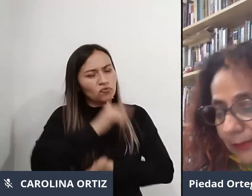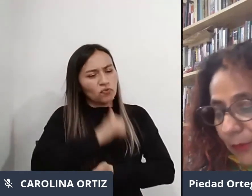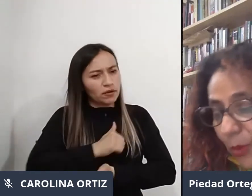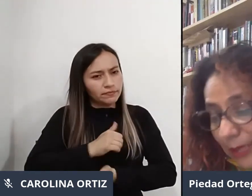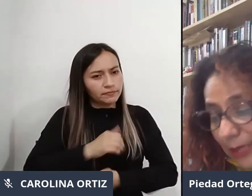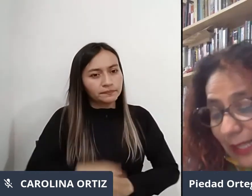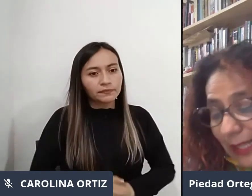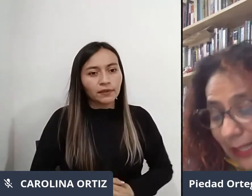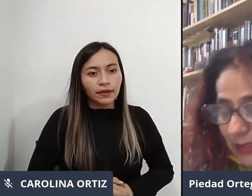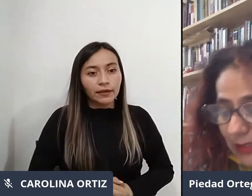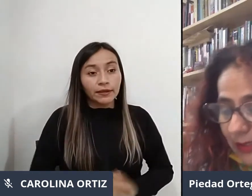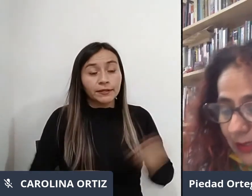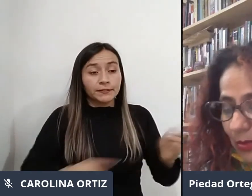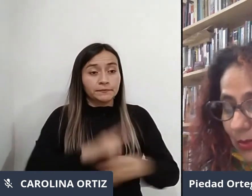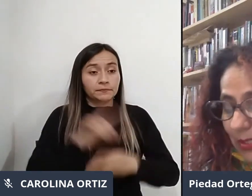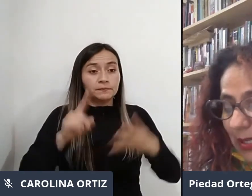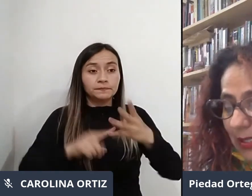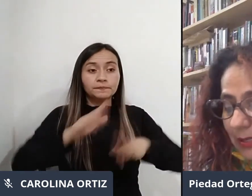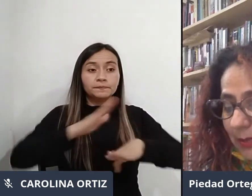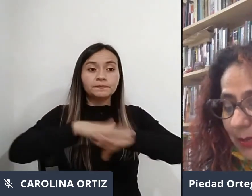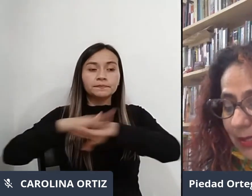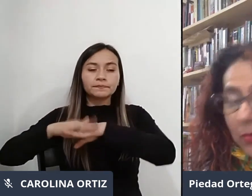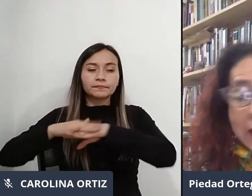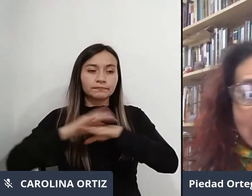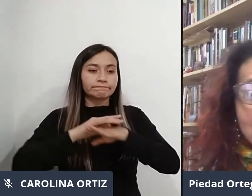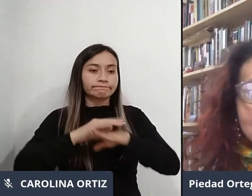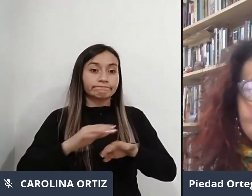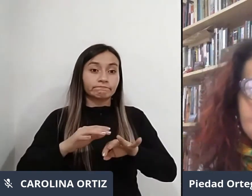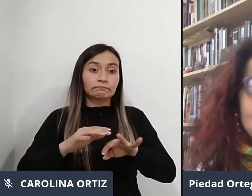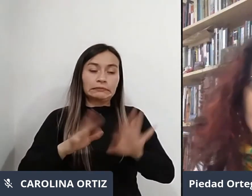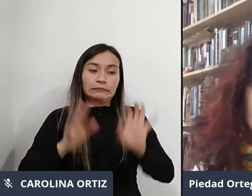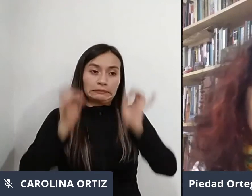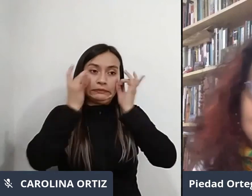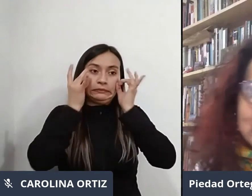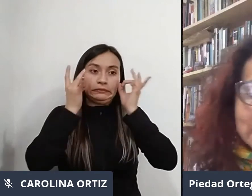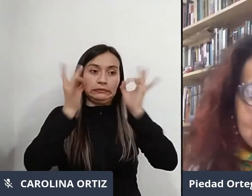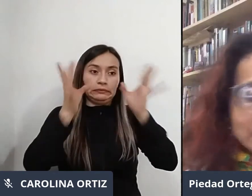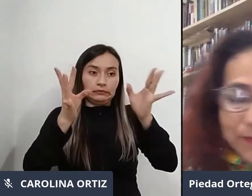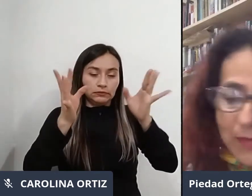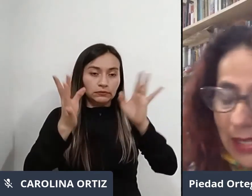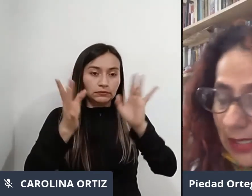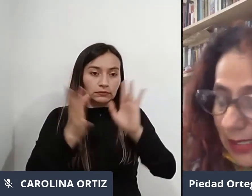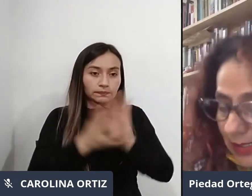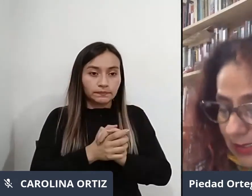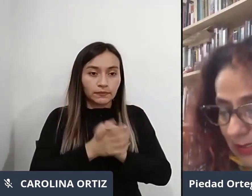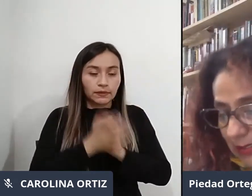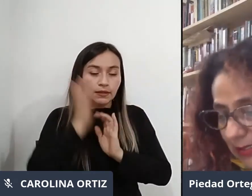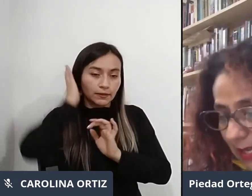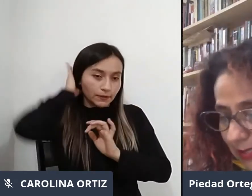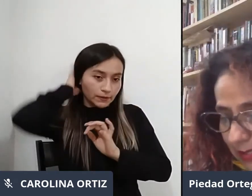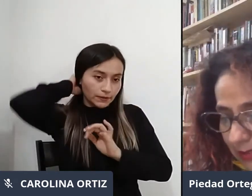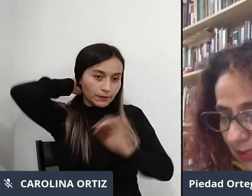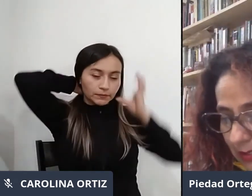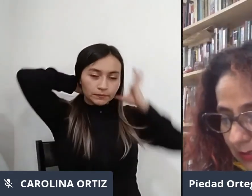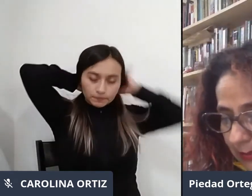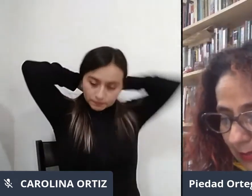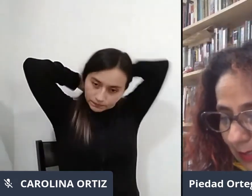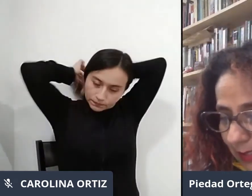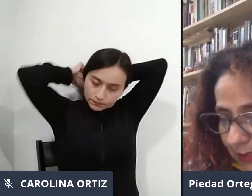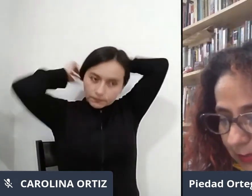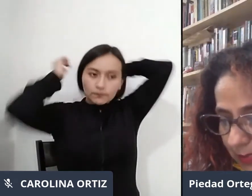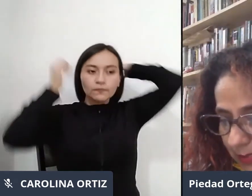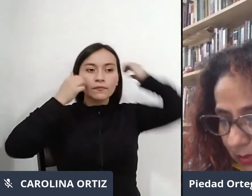Una cuarta alerta que quiero colocar, que me parece muy grave, y ya, bueno, y es esta,